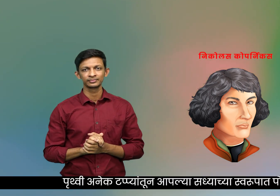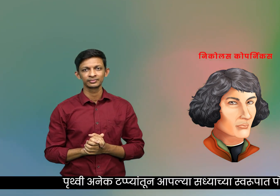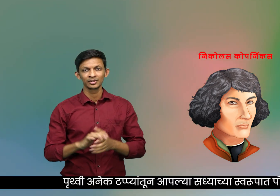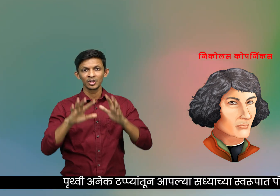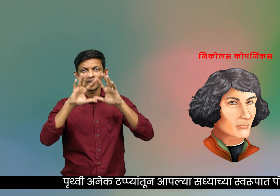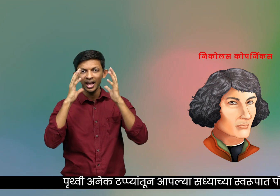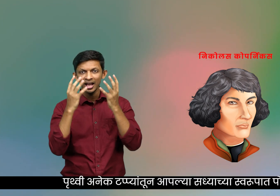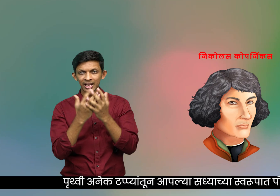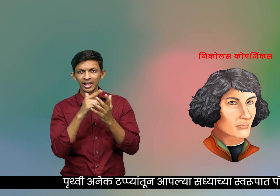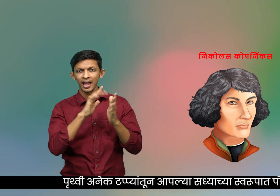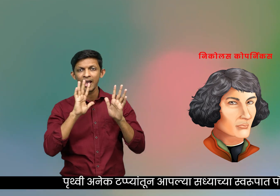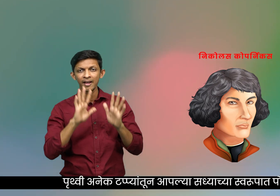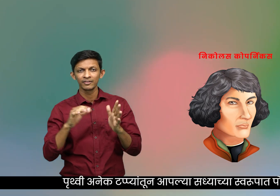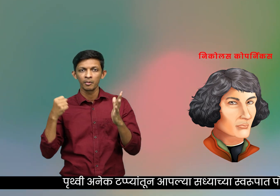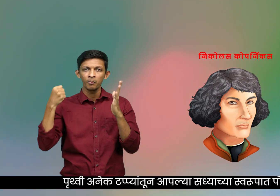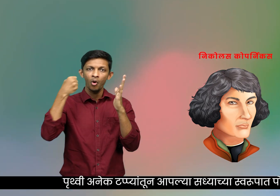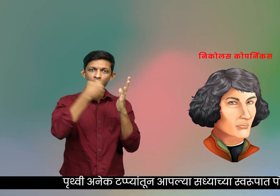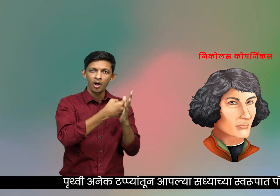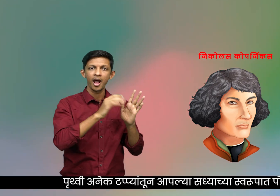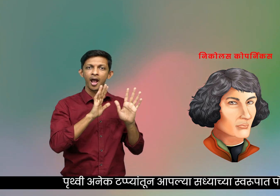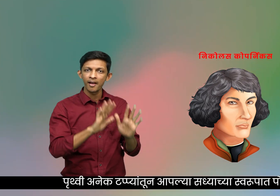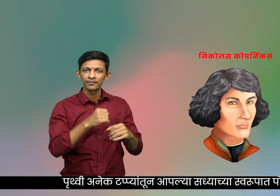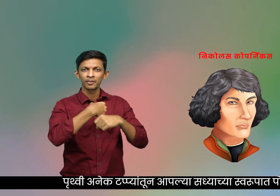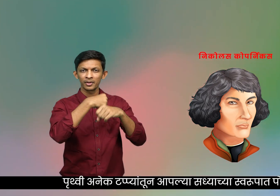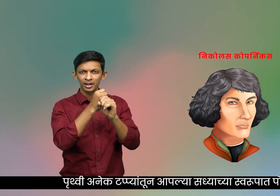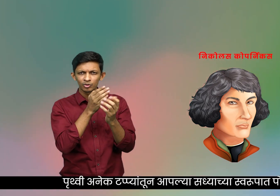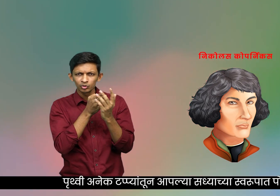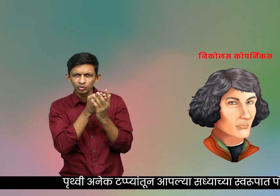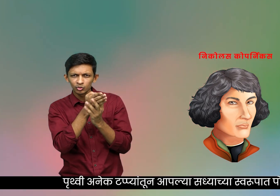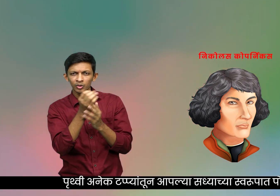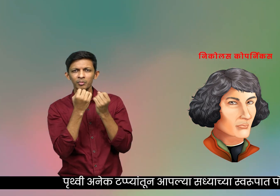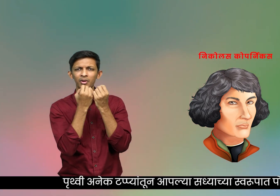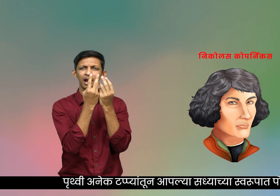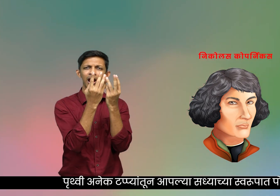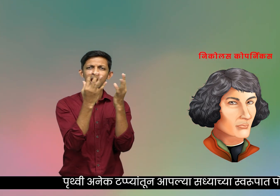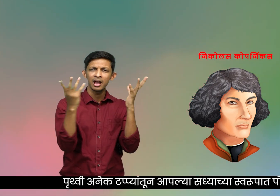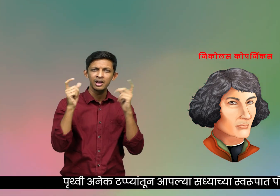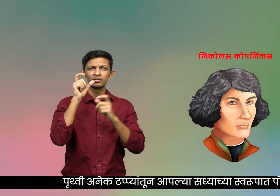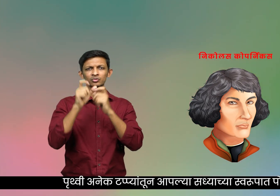पृथ्वी अनेक टप्प्यातून आपल्या सध्याच्या स्वरूपात पोहोचली आहे.